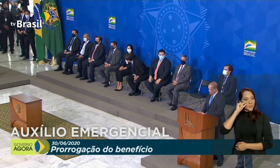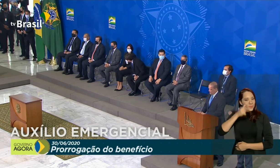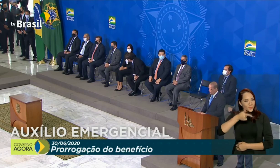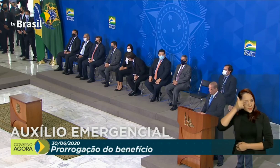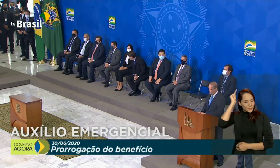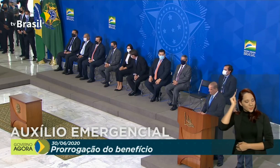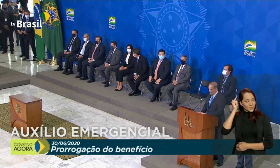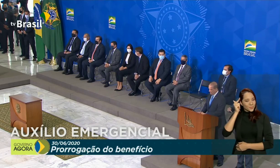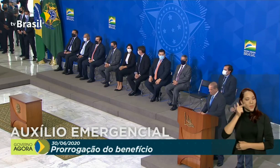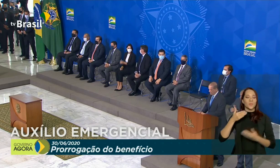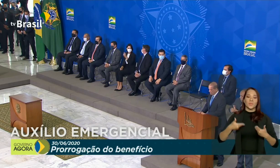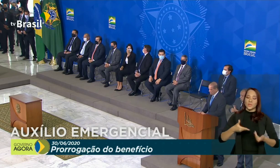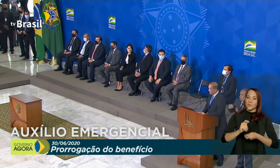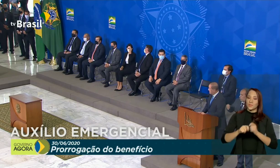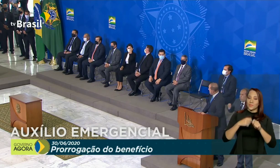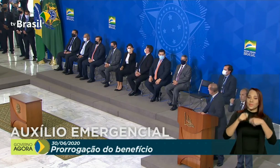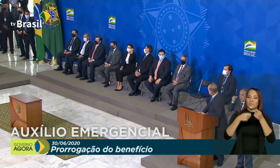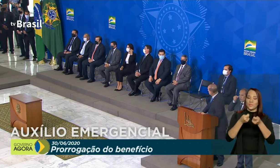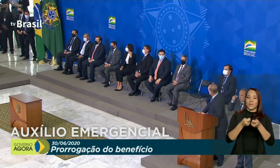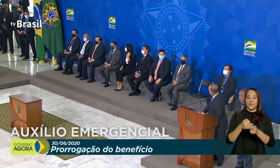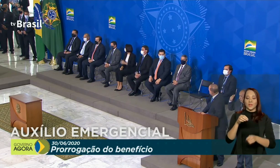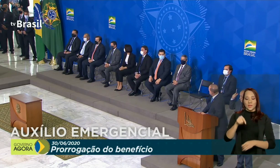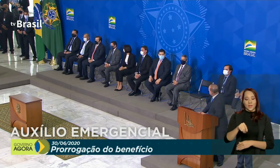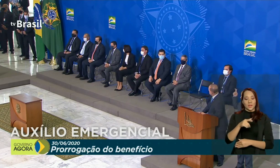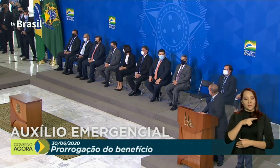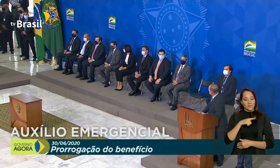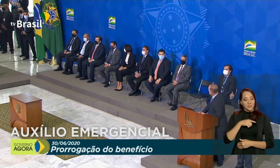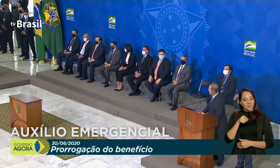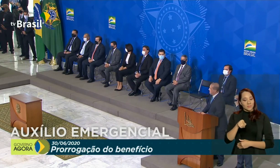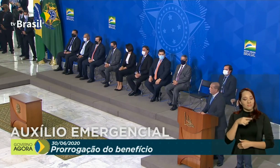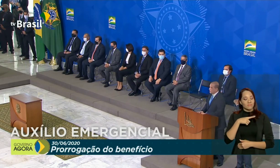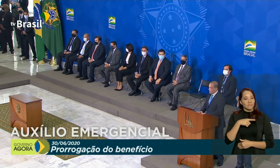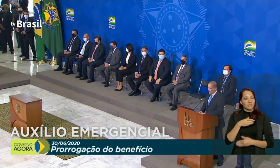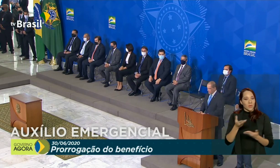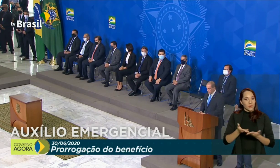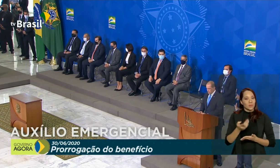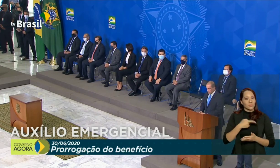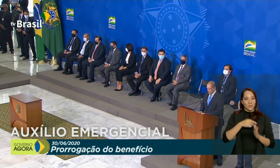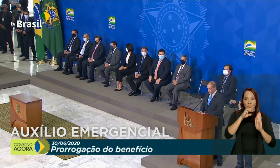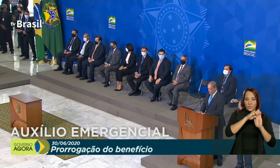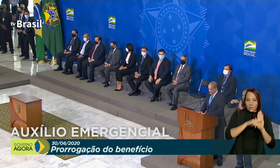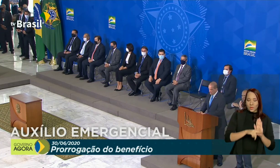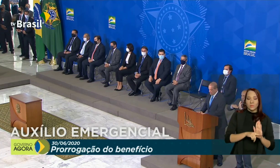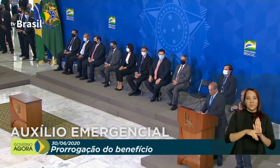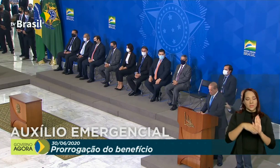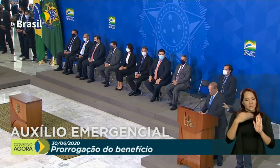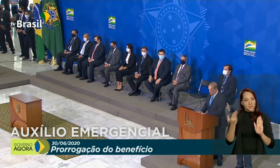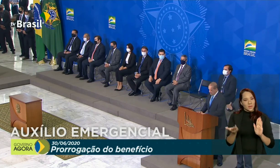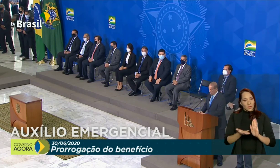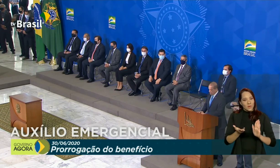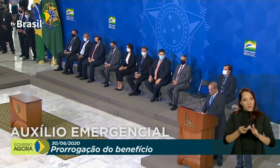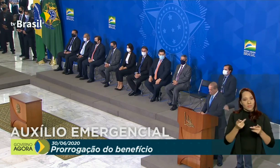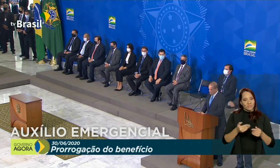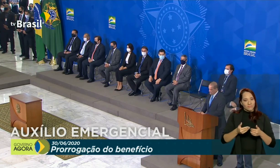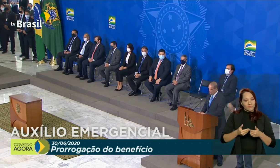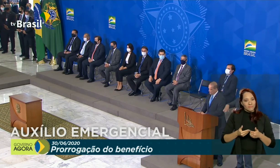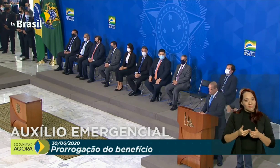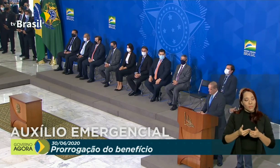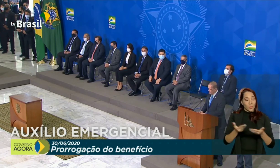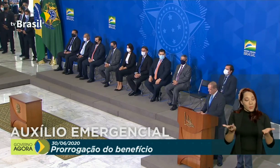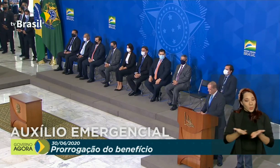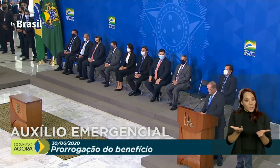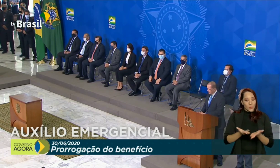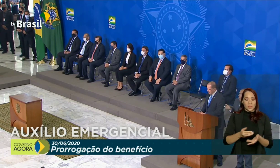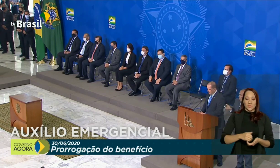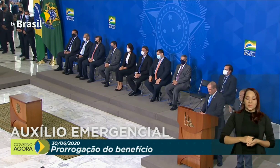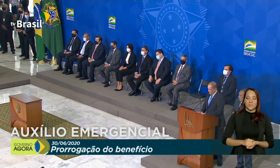nossa economia, e um dos idealizadores desse programa que nós vamos fazer a prorrogação no dia de